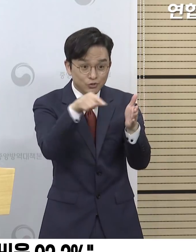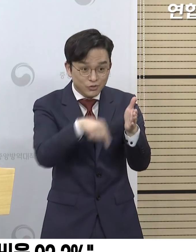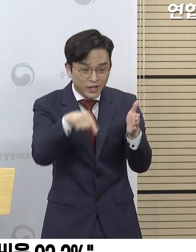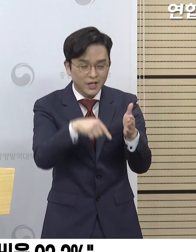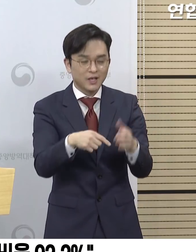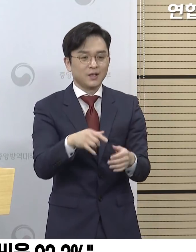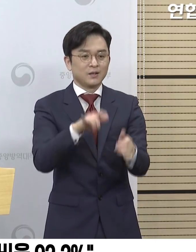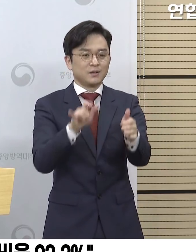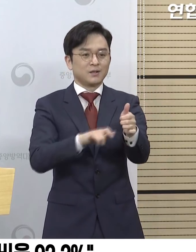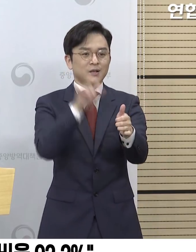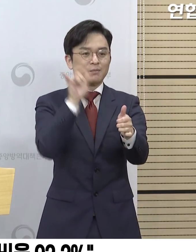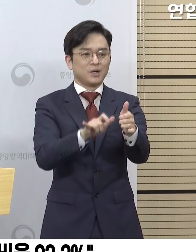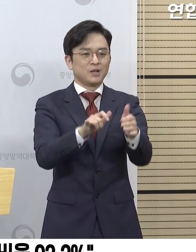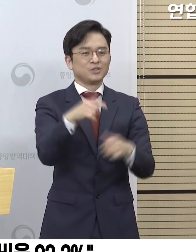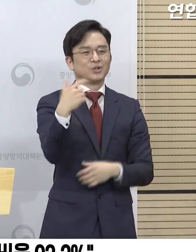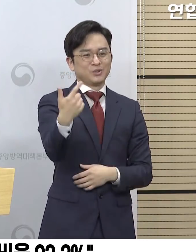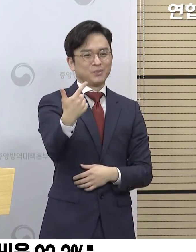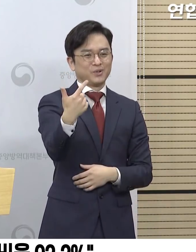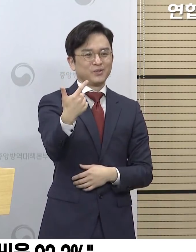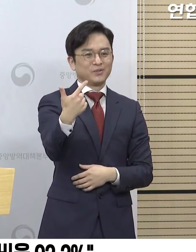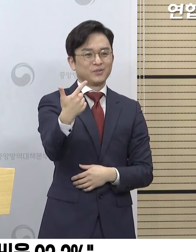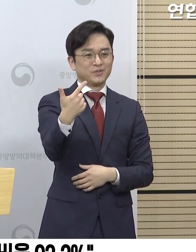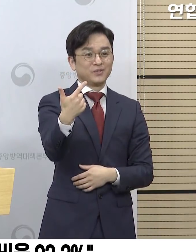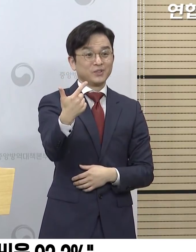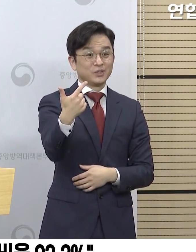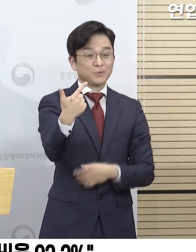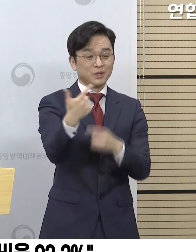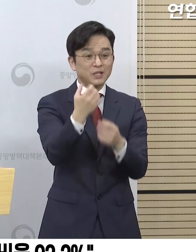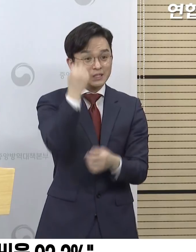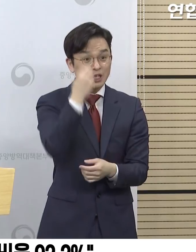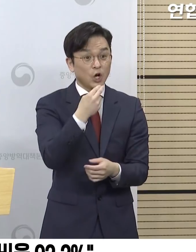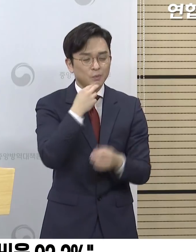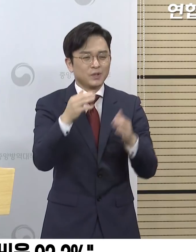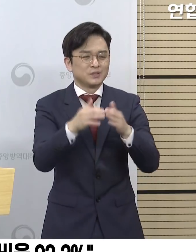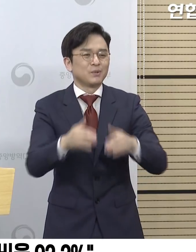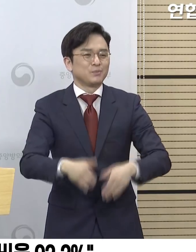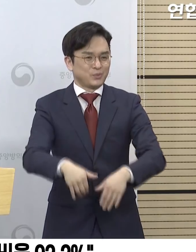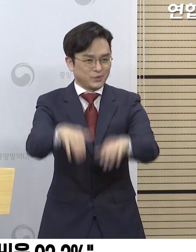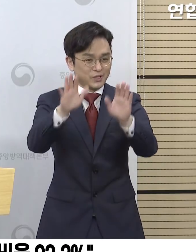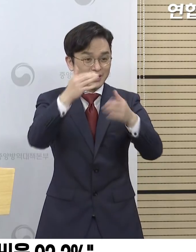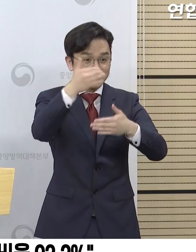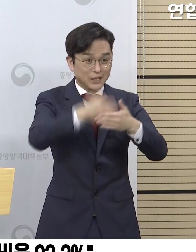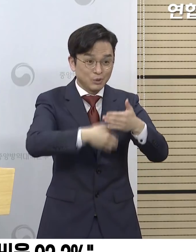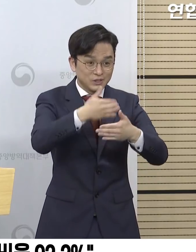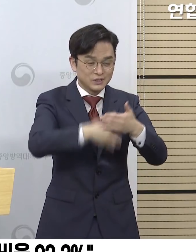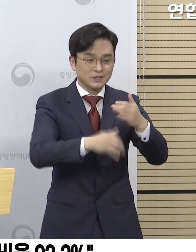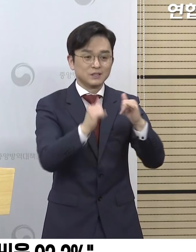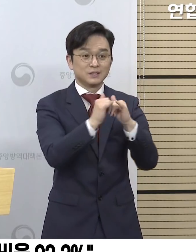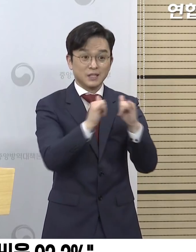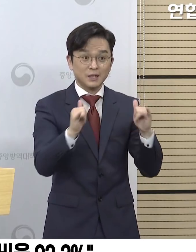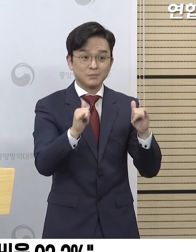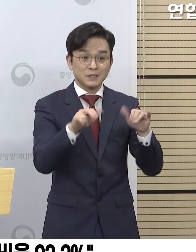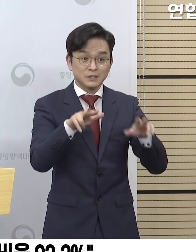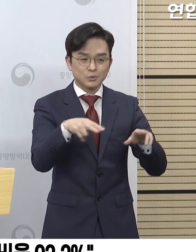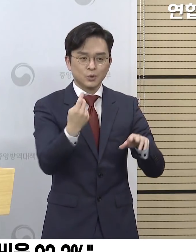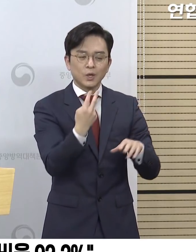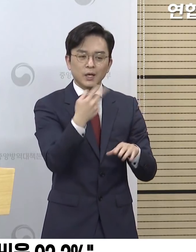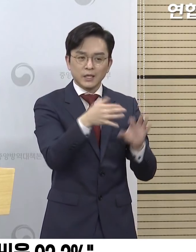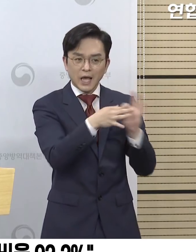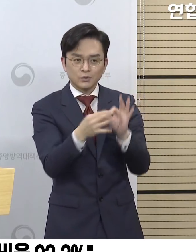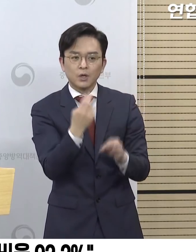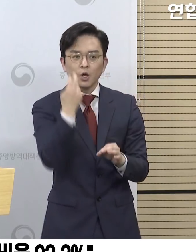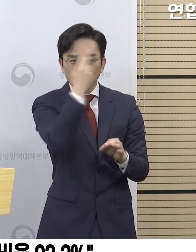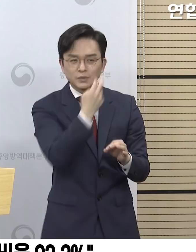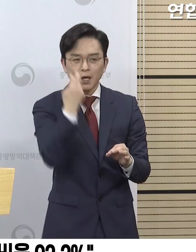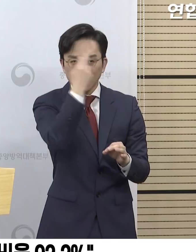먼저 검사 결과가 확인되어 6명은 귀가 조치하였으며 나머지 그 입국자들에 대해서는 검사가 계속